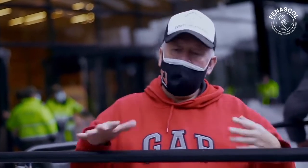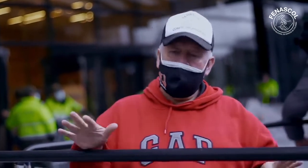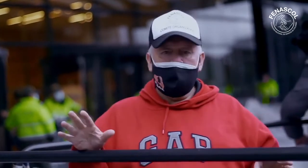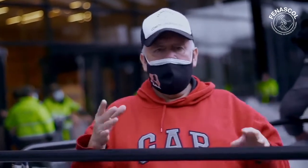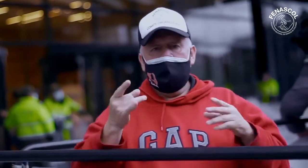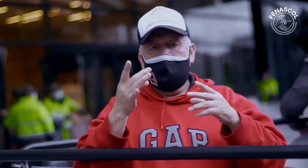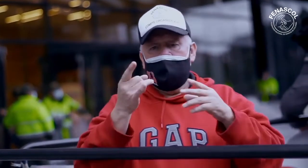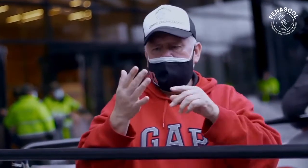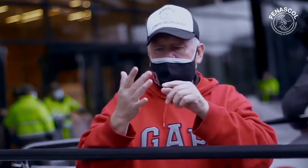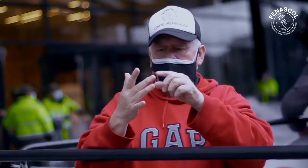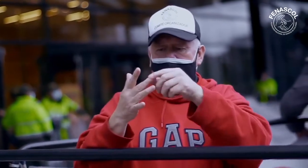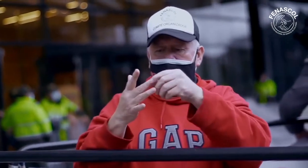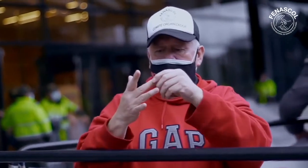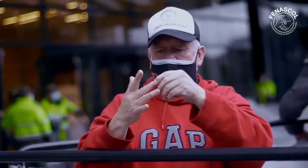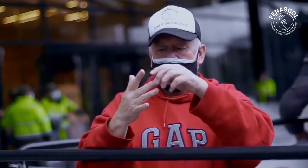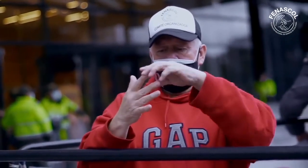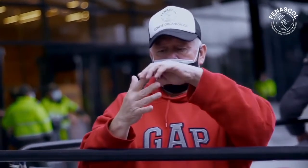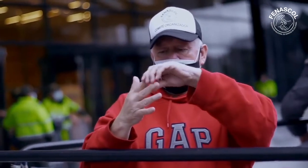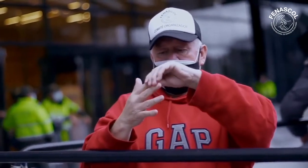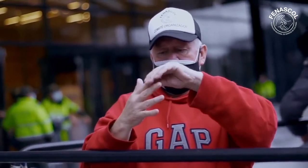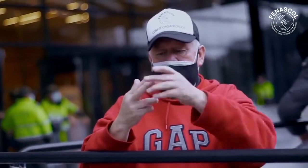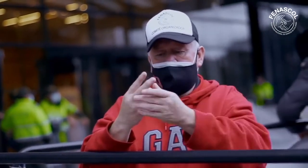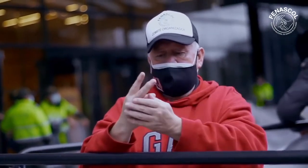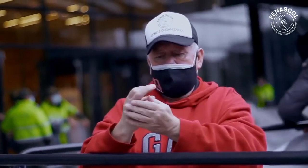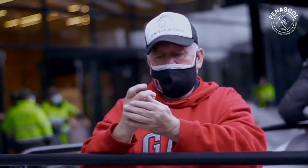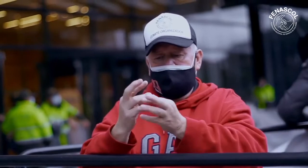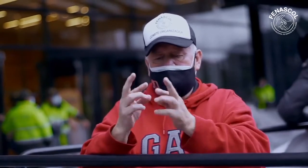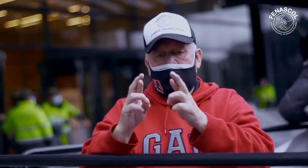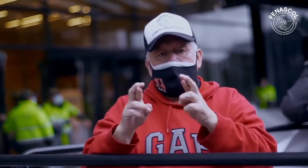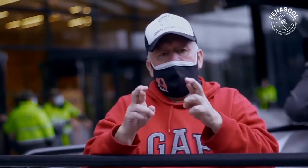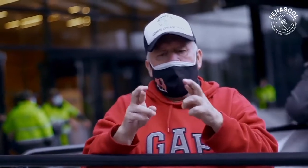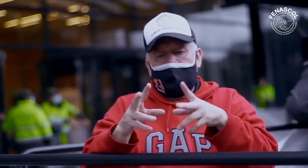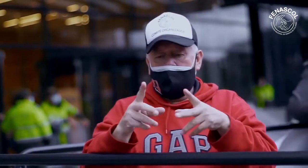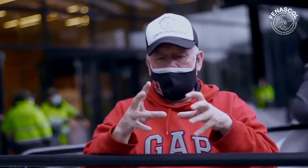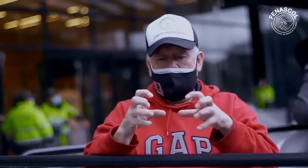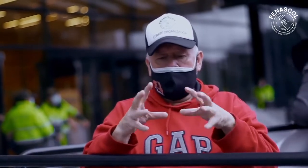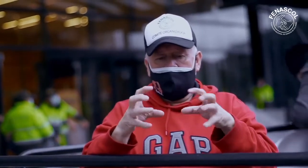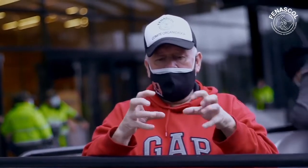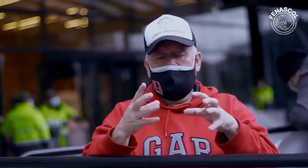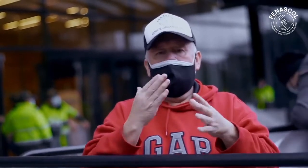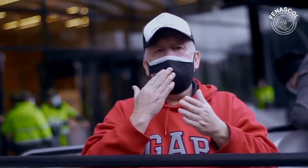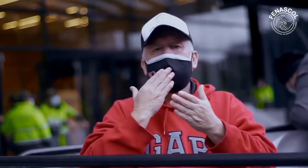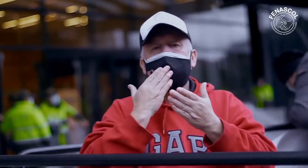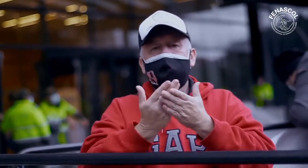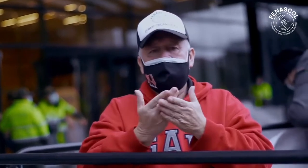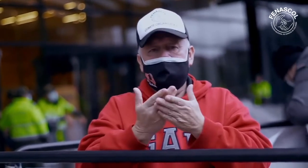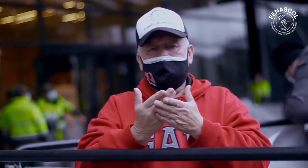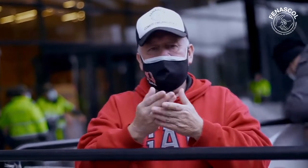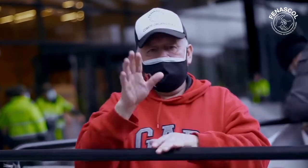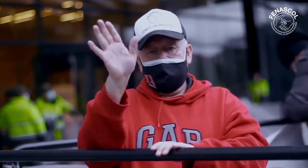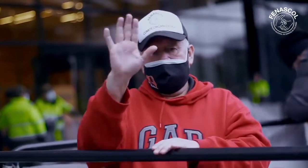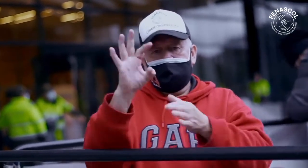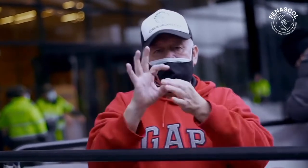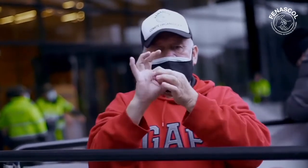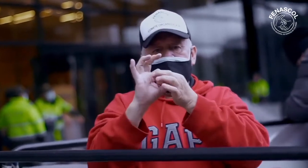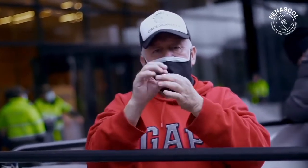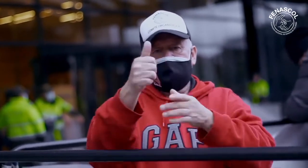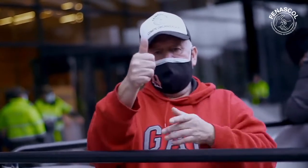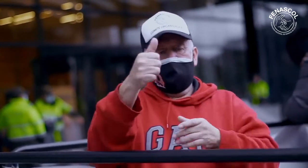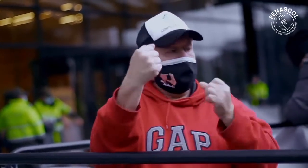estoy cansado de cruzar los dedos pidiendo que se cumplan las cosas. Muchas gracias a FENASCOL.